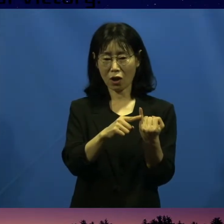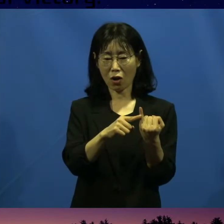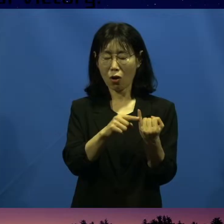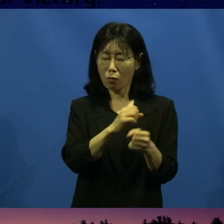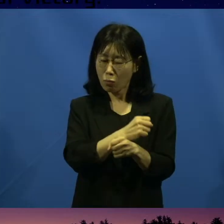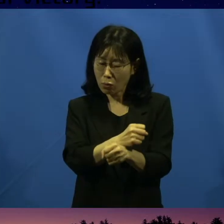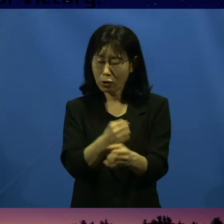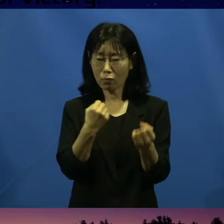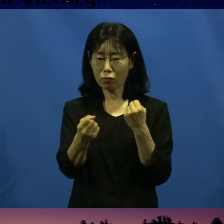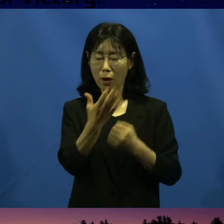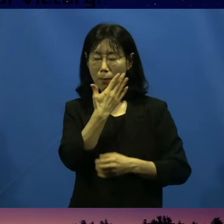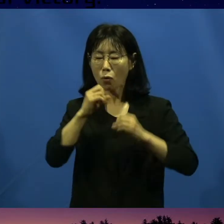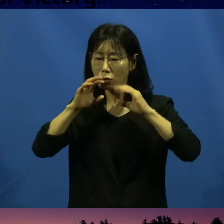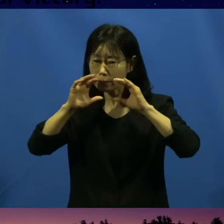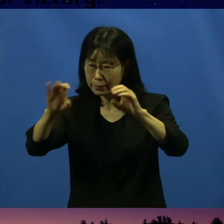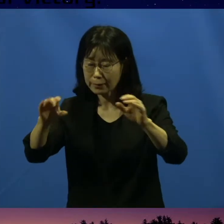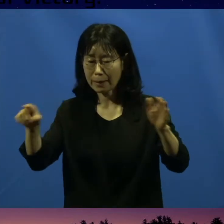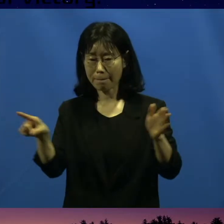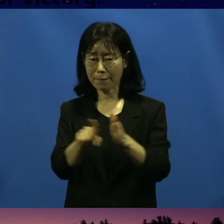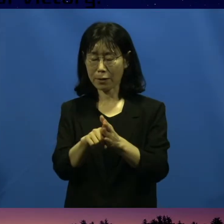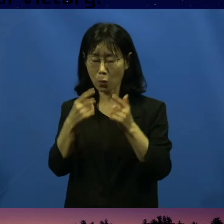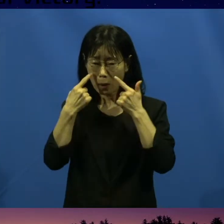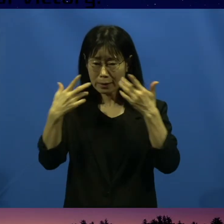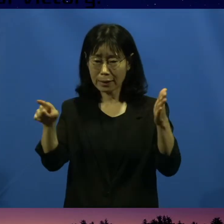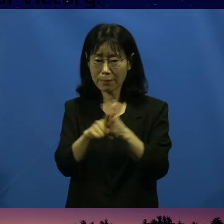그리고 복음에 대한 믿음을 가지고 있었어요.